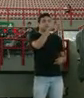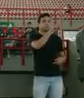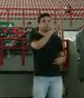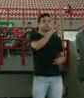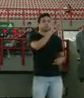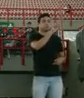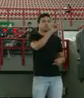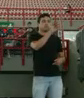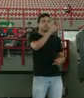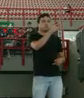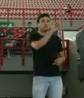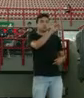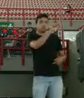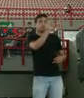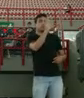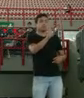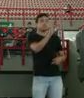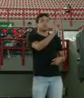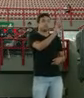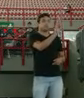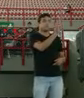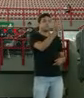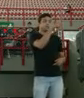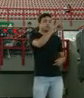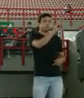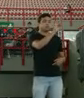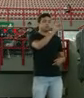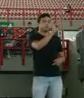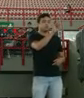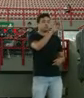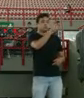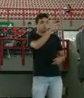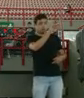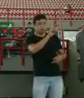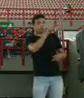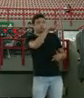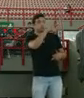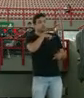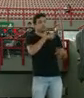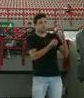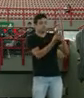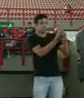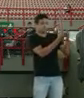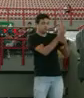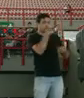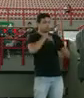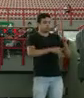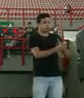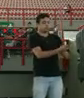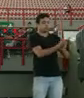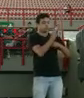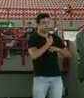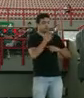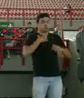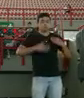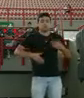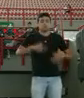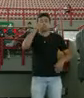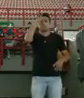Transgênicos. Então os transgênicos ajudam muito na medicina porque às vezes produzem hormônios úteis. Existe uma